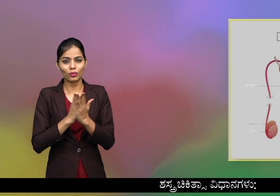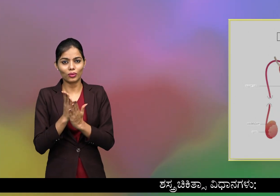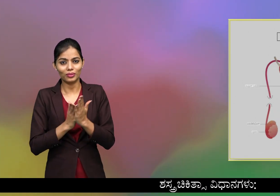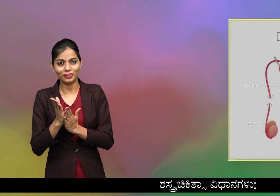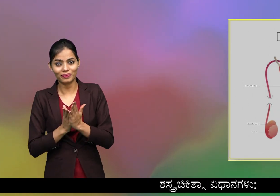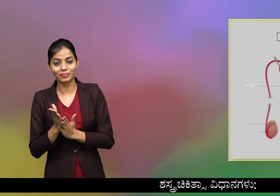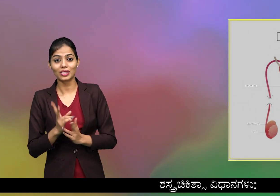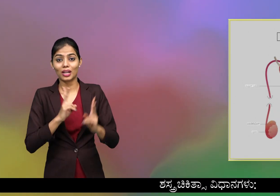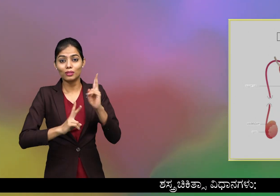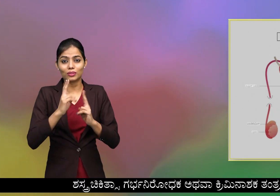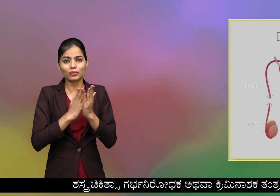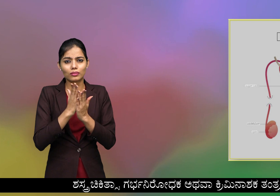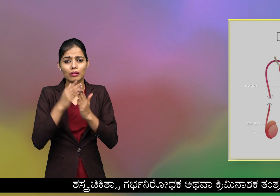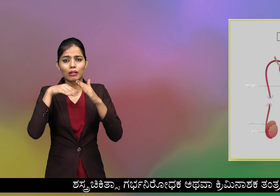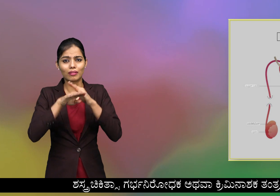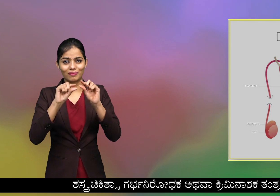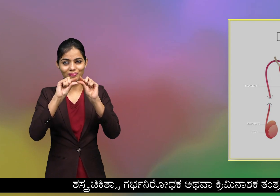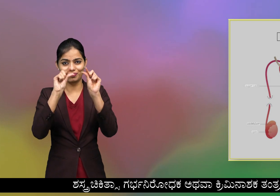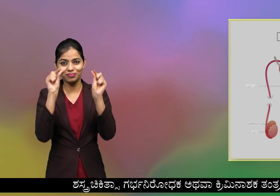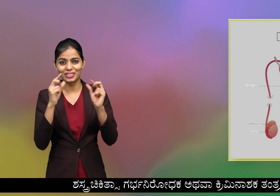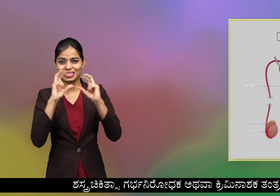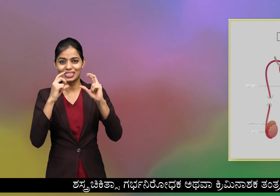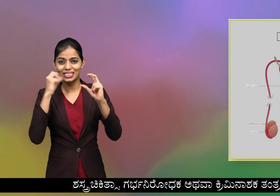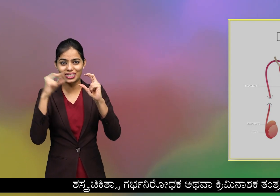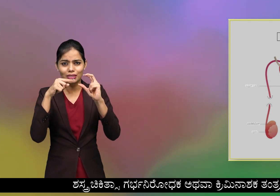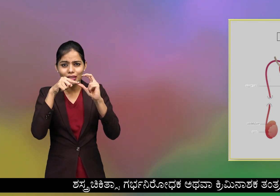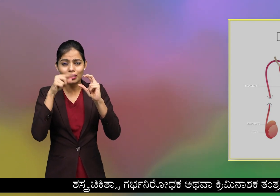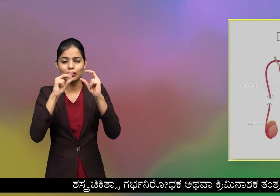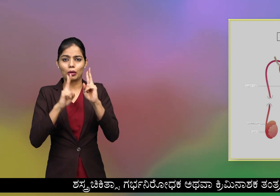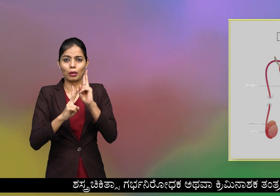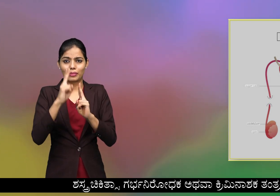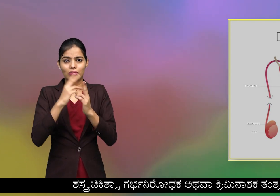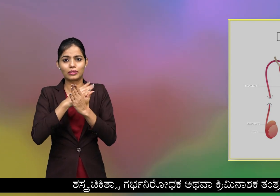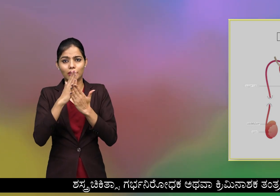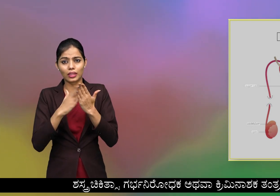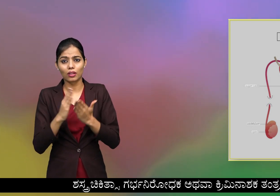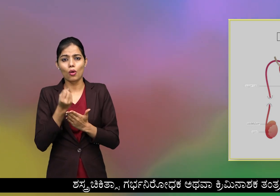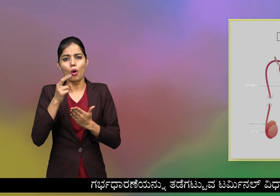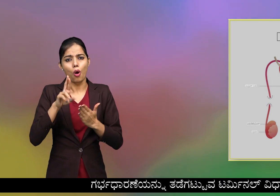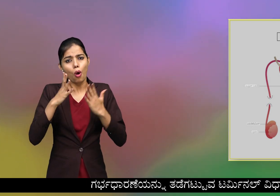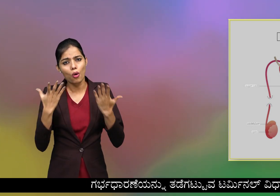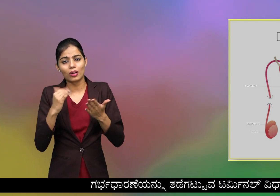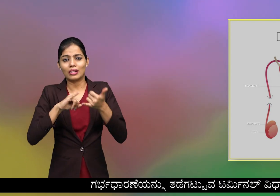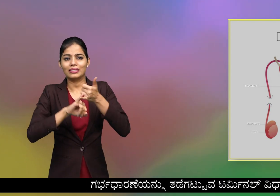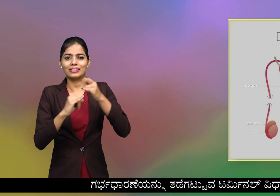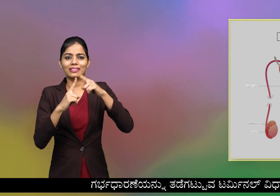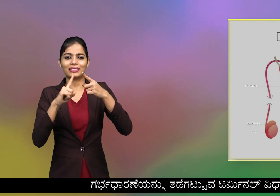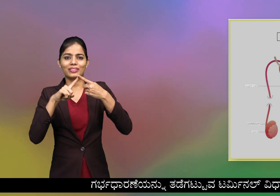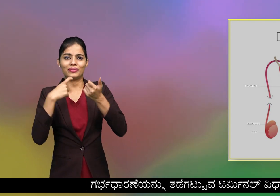ಶಸ್ತ್ರಚಿಕಿತ್ಸಾ ವಿಧಾನಗಳು. ಶಸ್ತ್ರಚಿಕಿತ್ಸಾ ಗರ್ಭನಿರೋಧಕ ಅಥವಾ ಕ್ರಿಮಿನಾಶಕ ತಂತ್ರಗಳು ಯಾವುದೇ ಗರ್ಭಧಾರಣೆಯನ್ನ ತಡೆಗಟ್ಟುವ